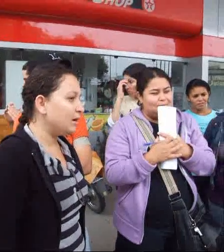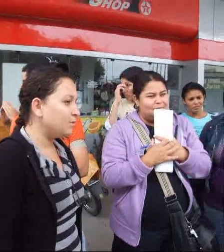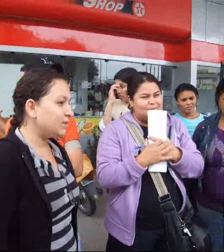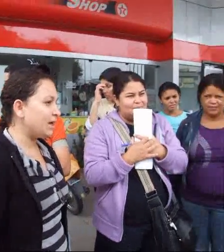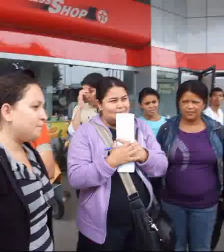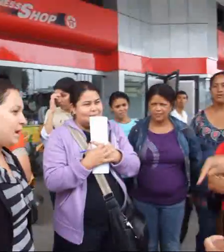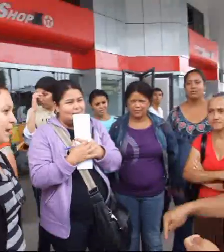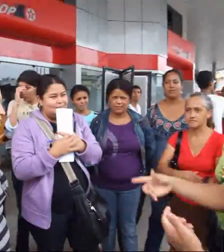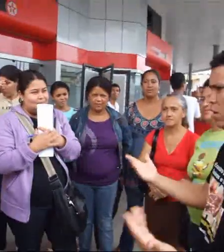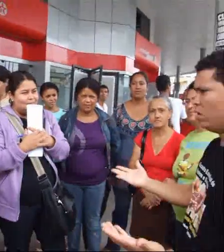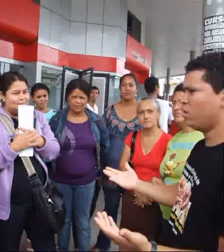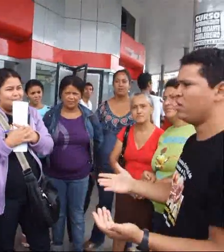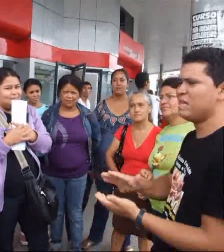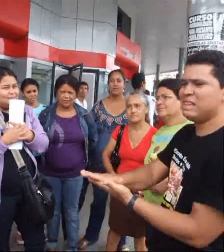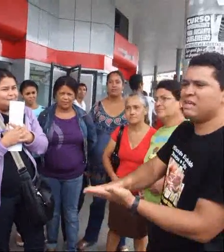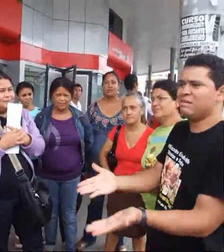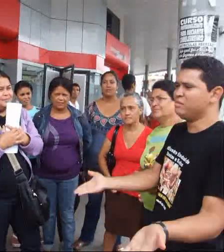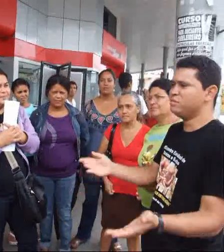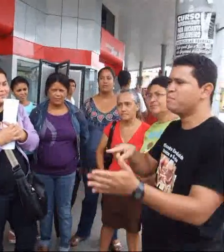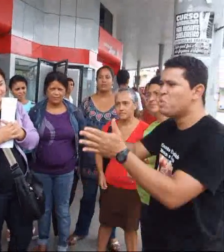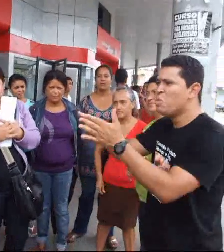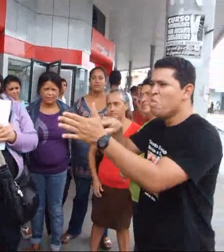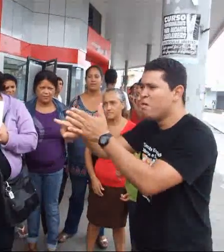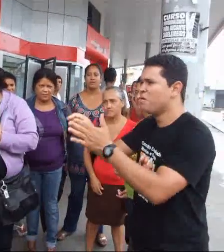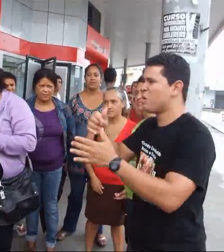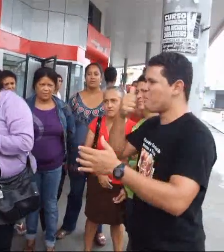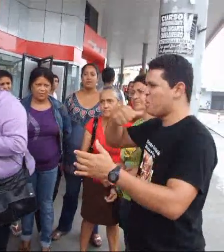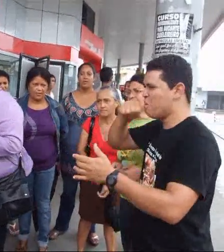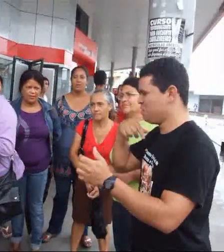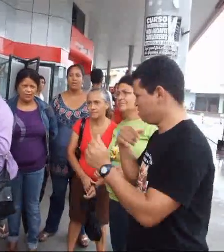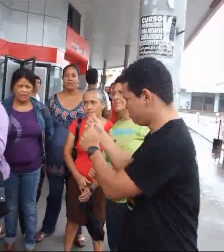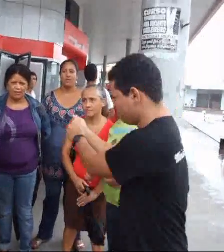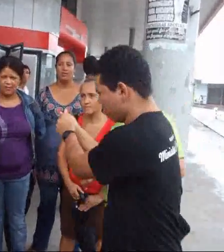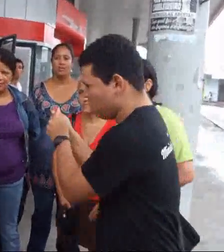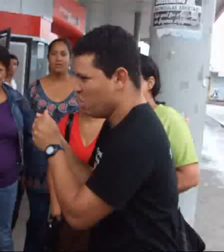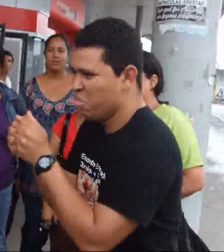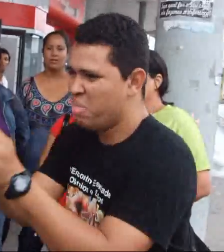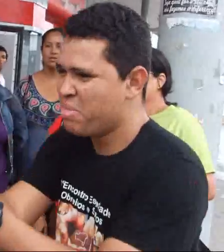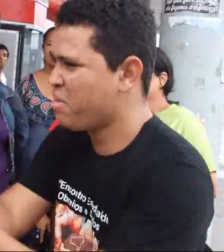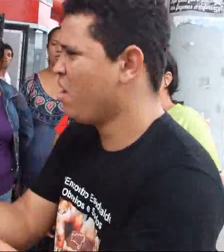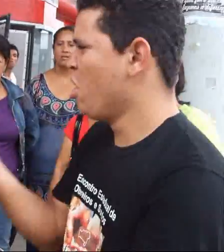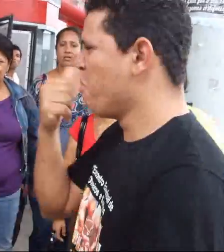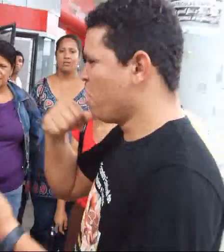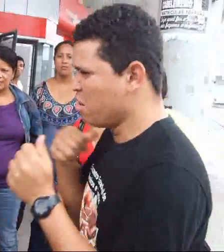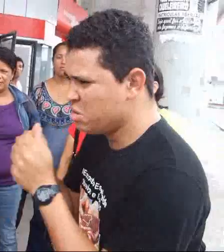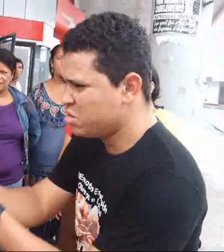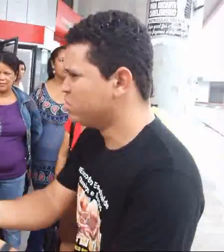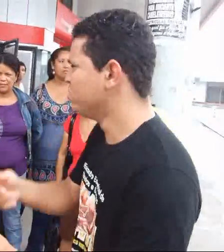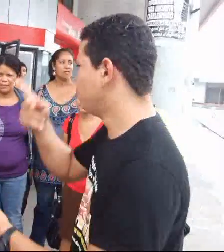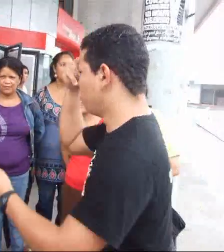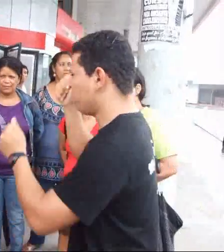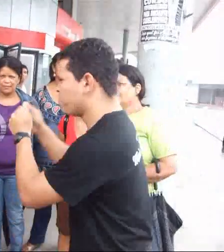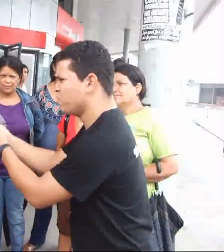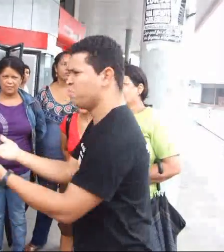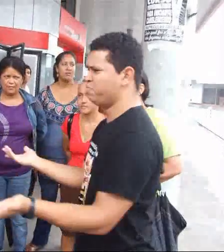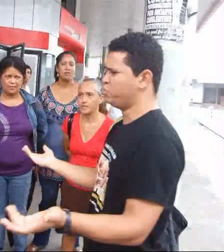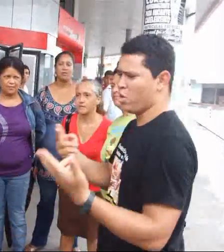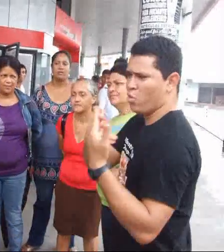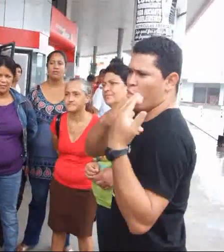interpretam, não tem intérprete de sala de aula. A fica perguntando, tudo tem que ir perguntar, para as